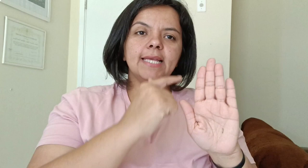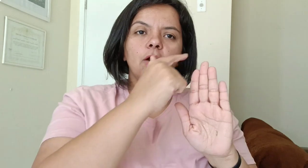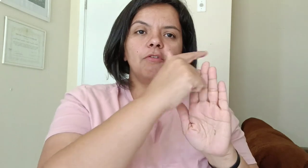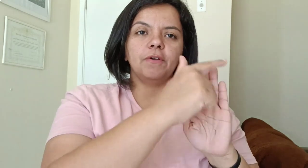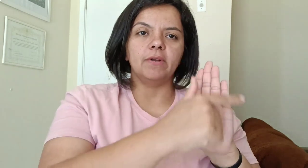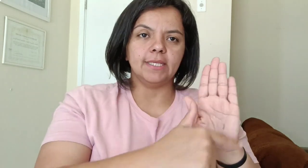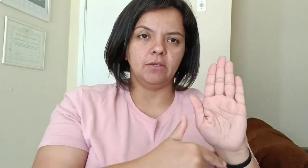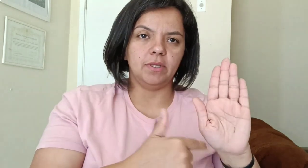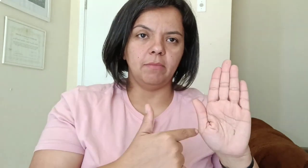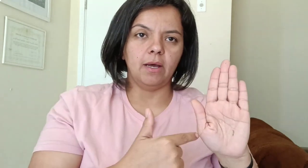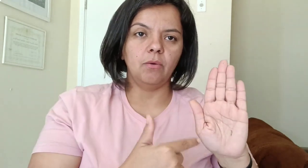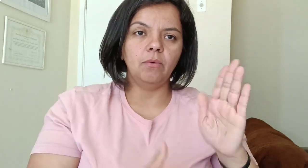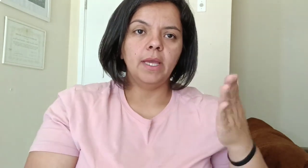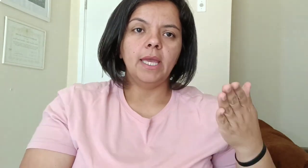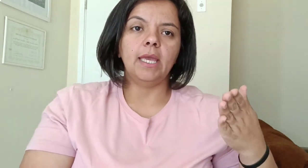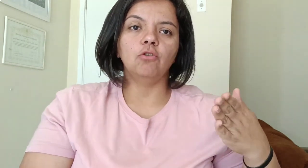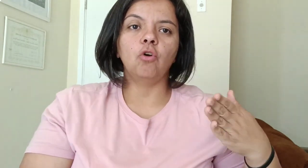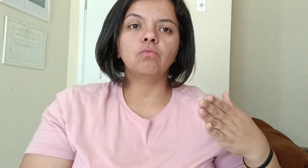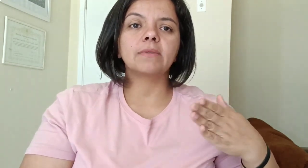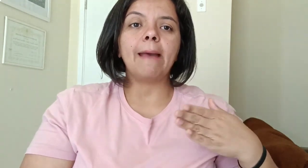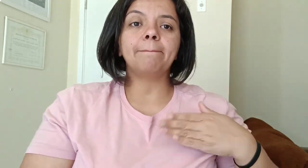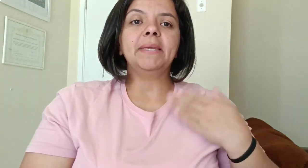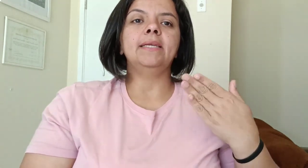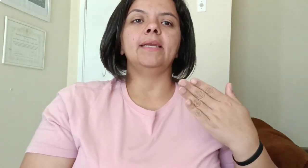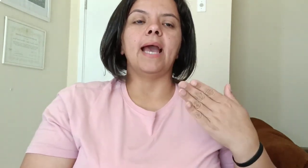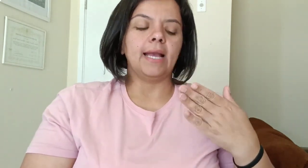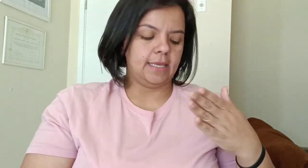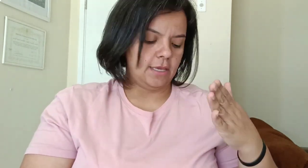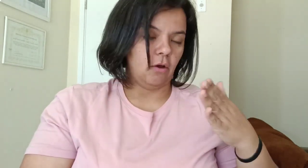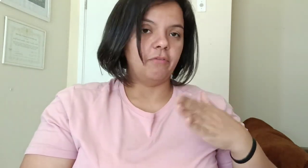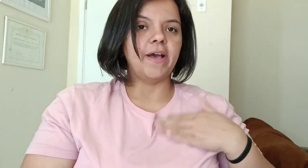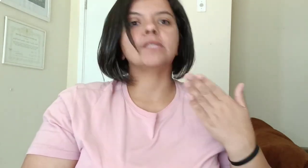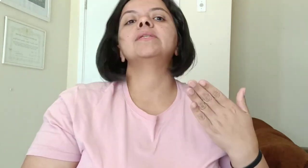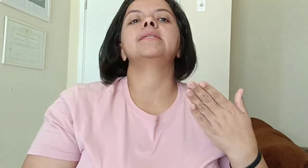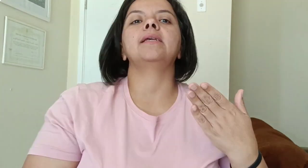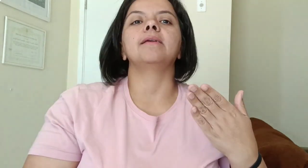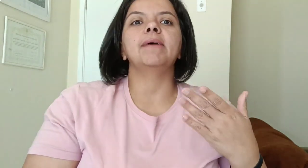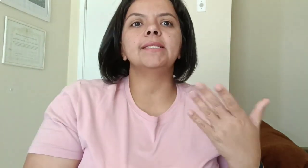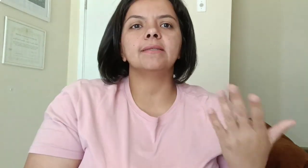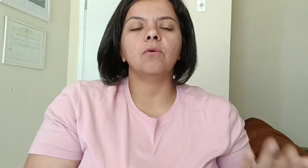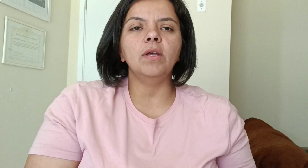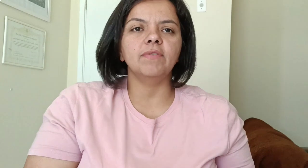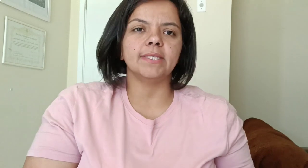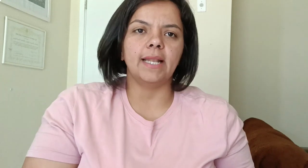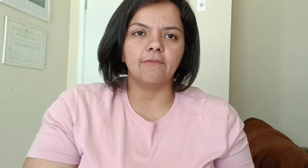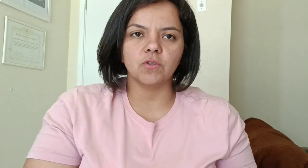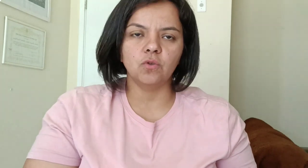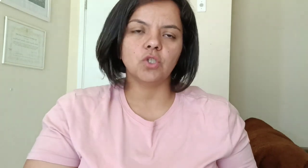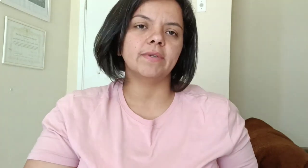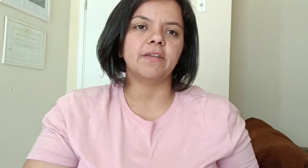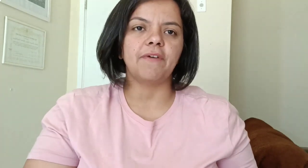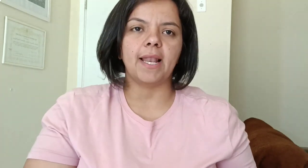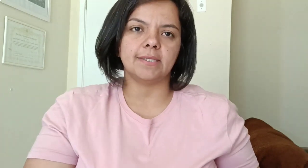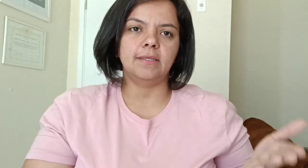a configuração de mão. Eu dou um tapinha aqui, ó. Eu faço assim. Mas quando você leva um susto, você fala assim,